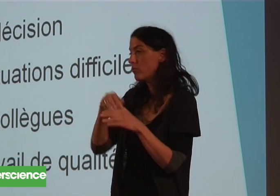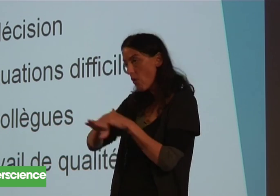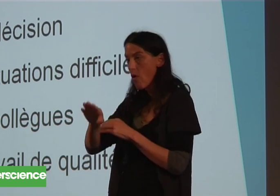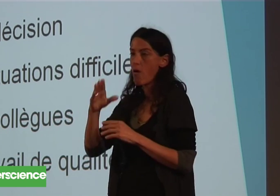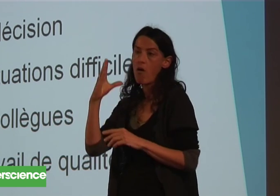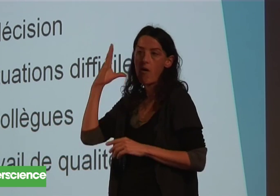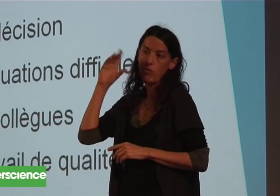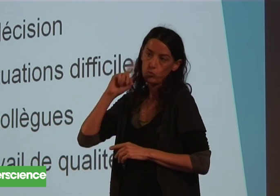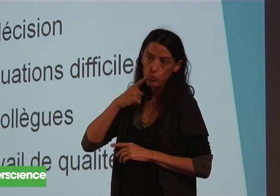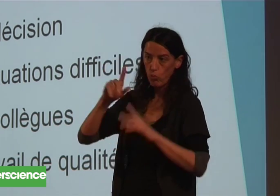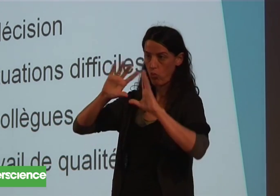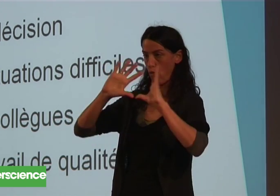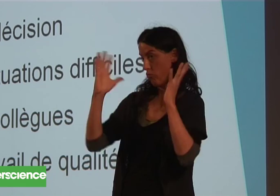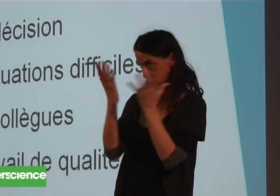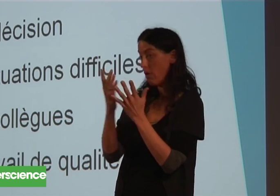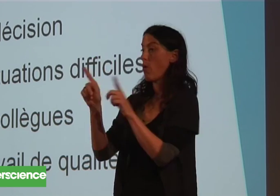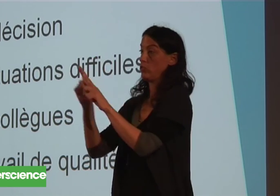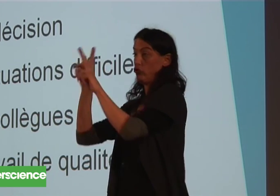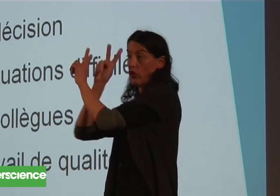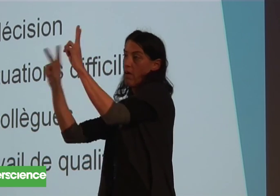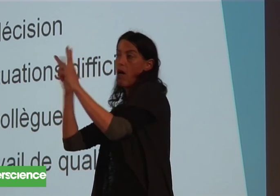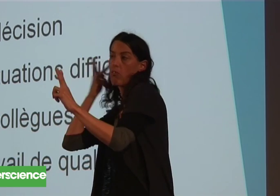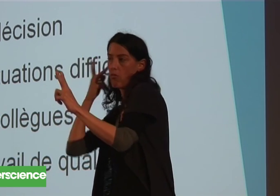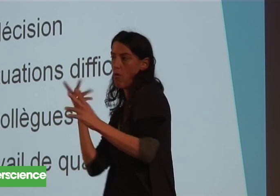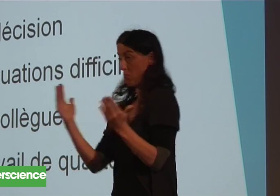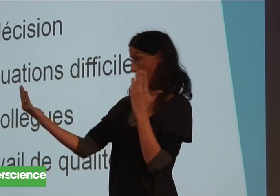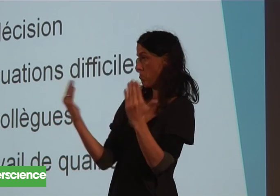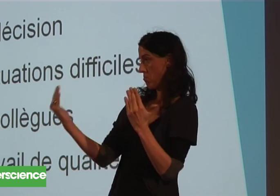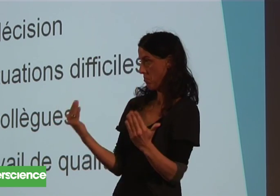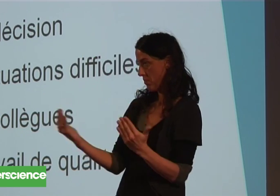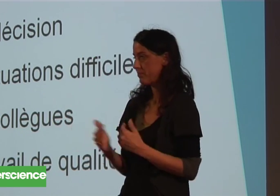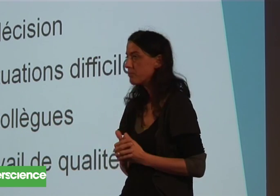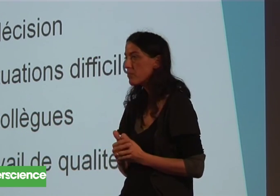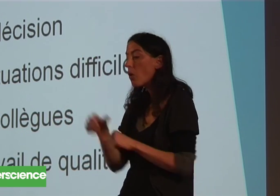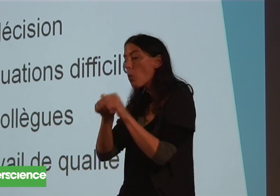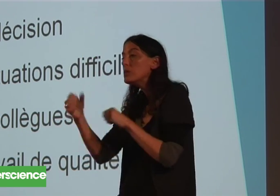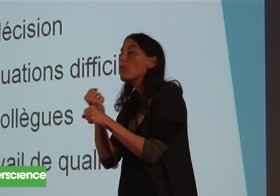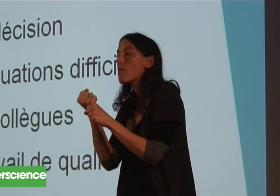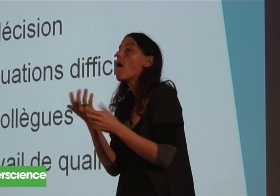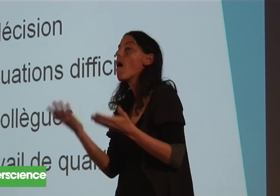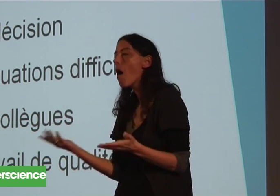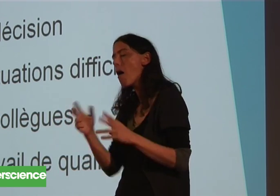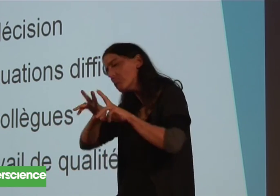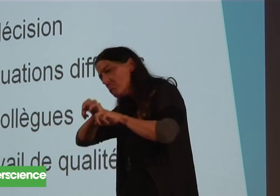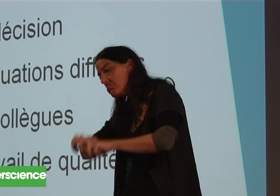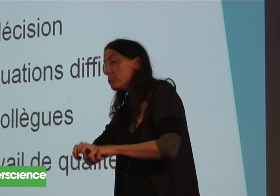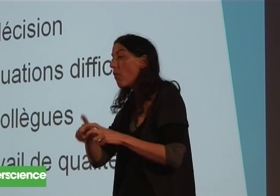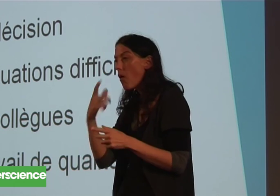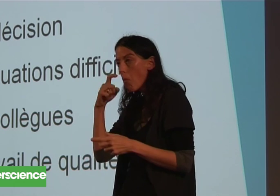en population générale. Et effectivement, on va se rendre compte que les conditions de travail sont en partie dégradées